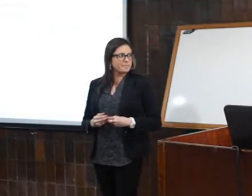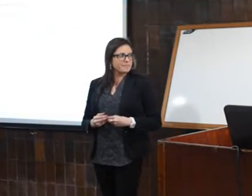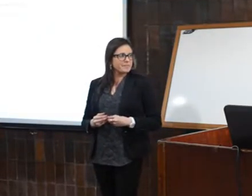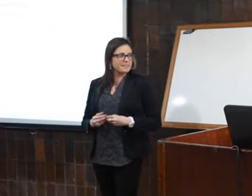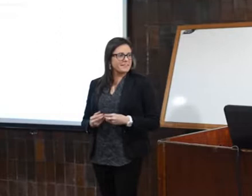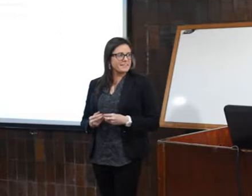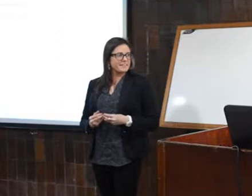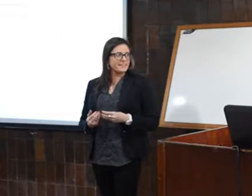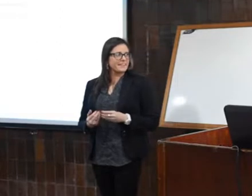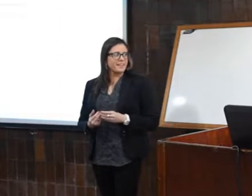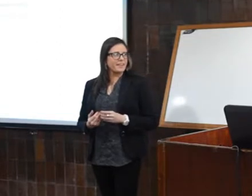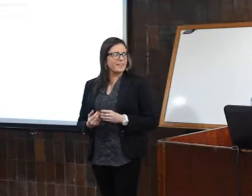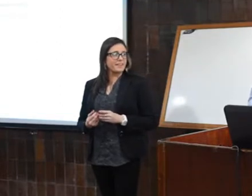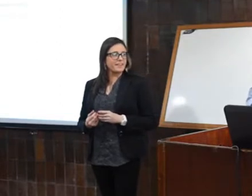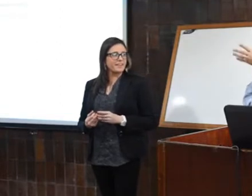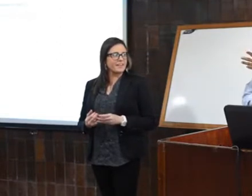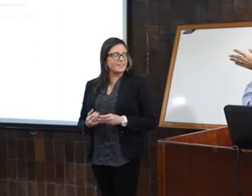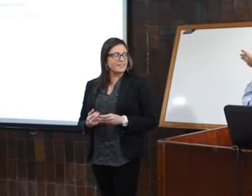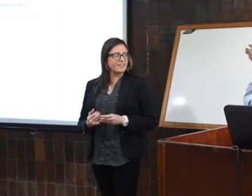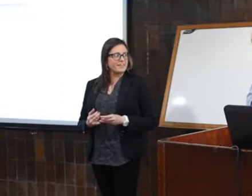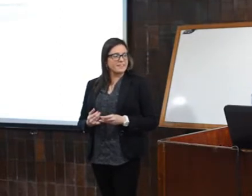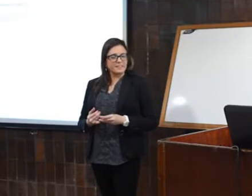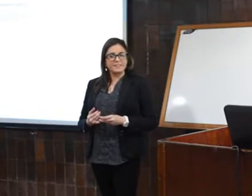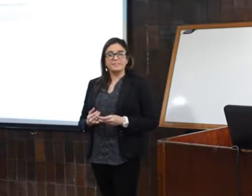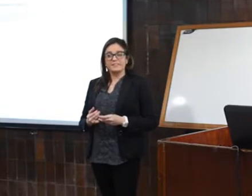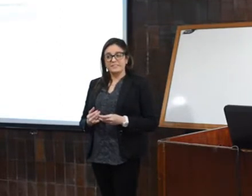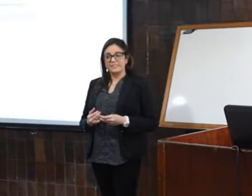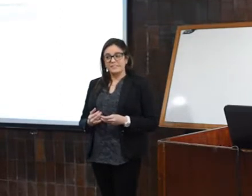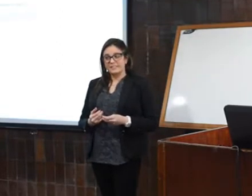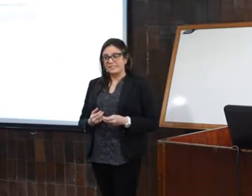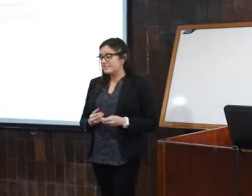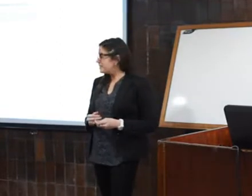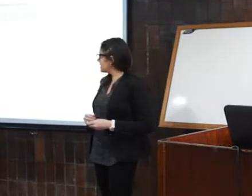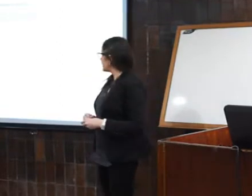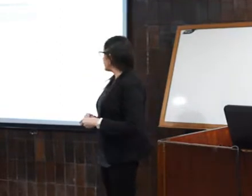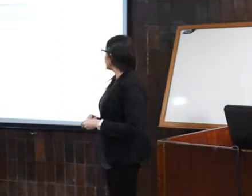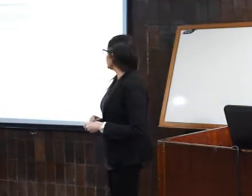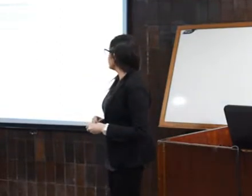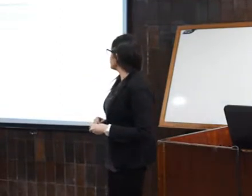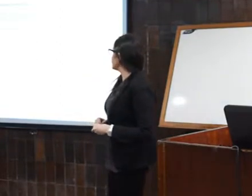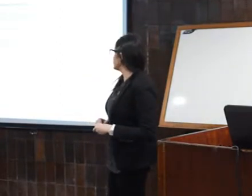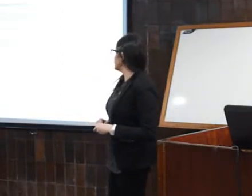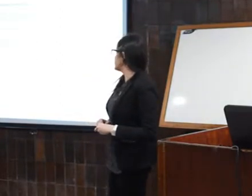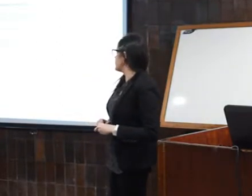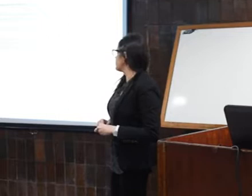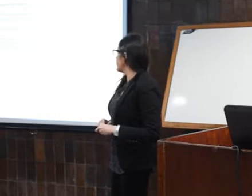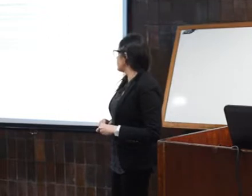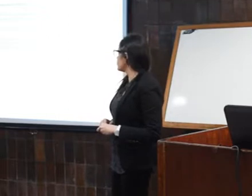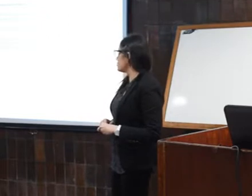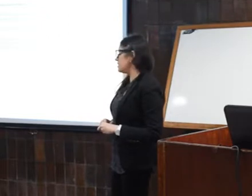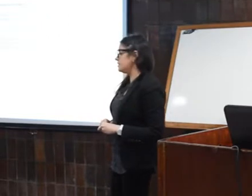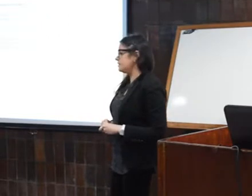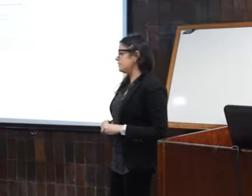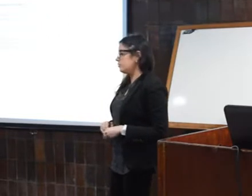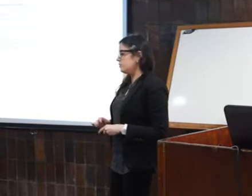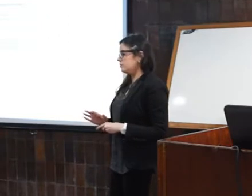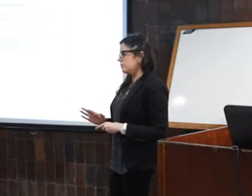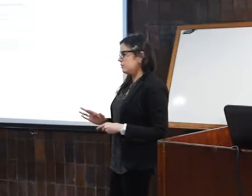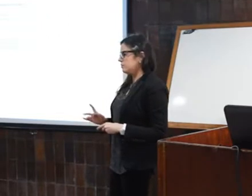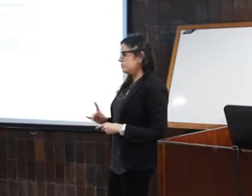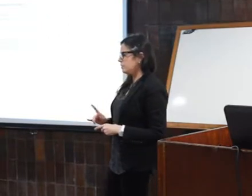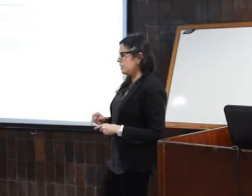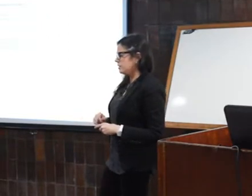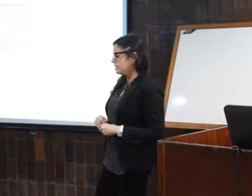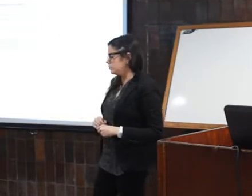pueden saquear se normal pero nos estamos obligados a reportar hay muchos